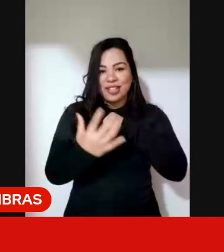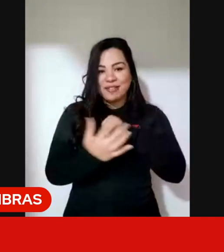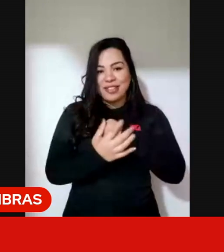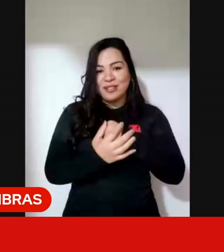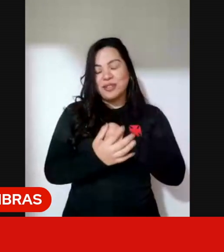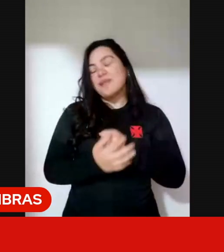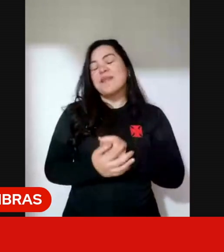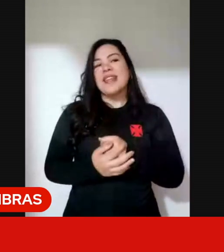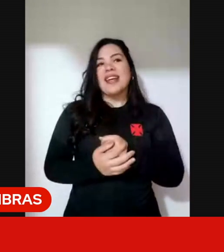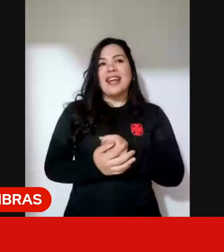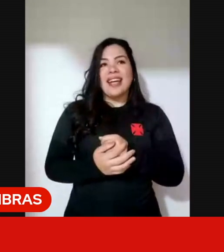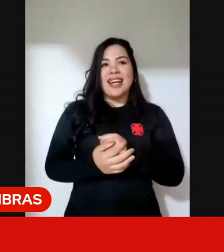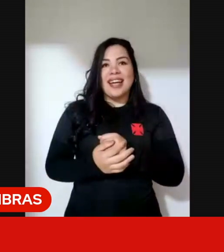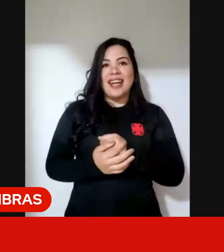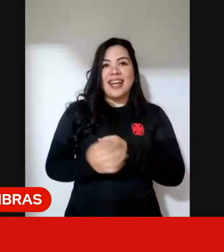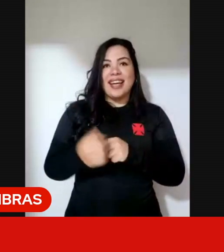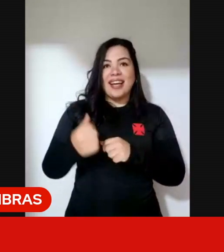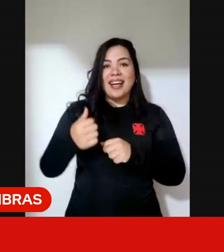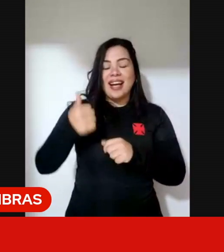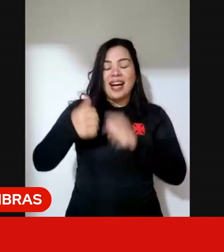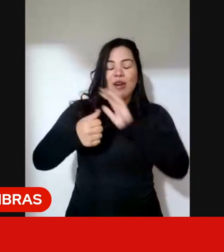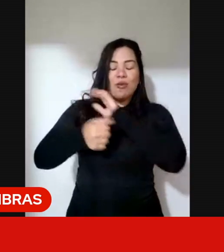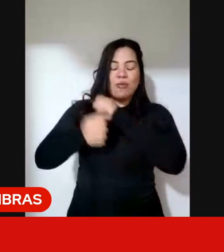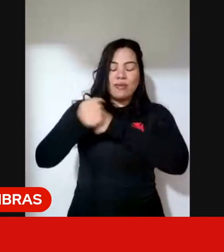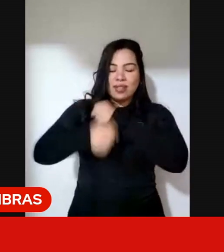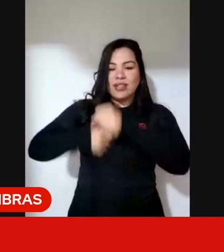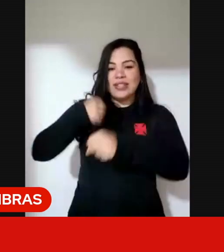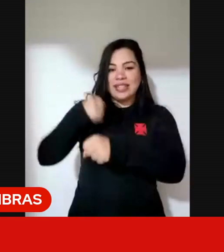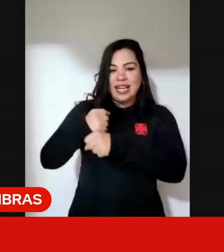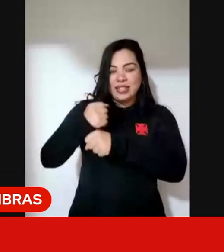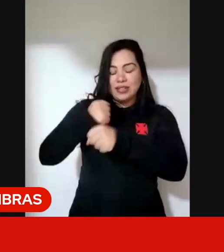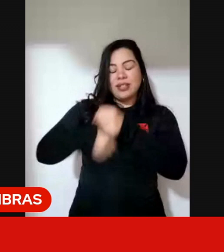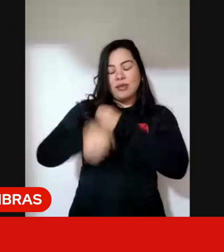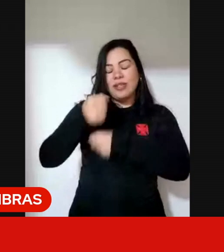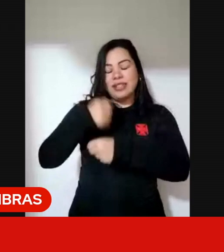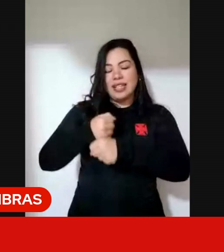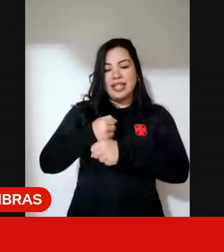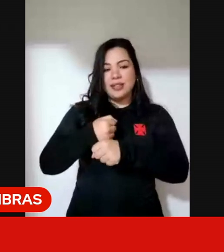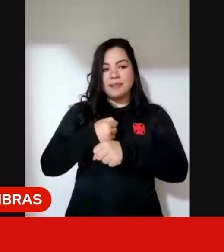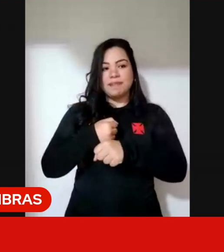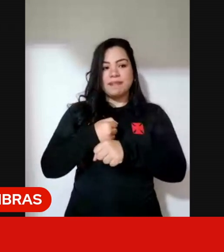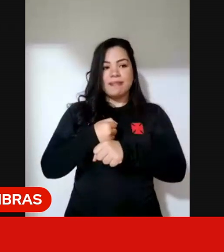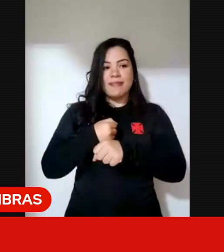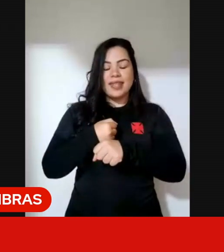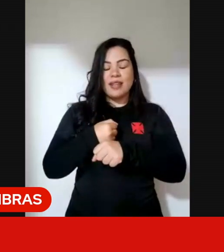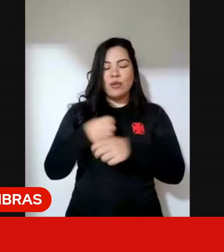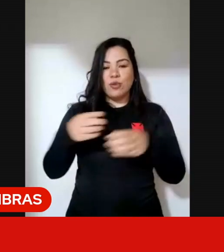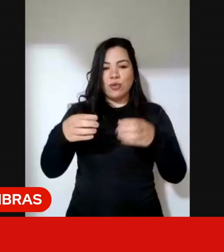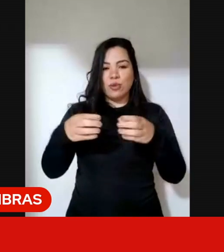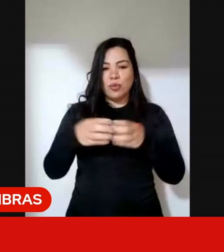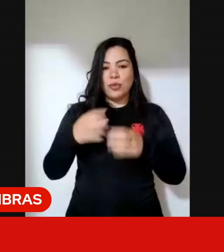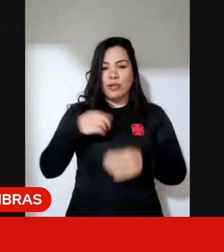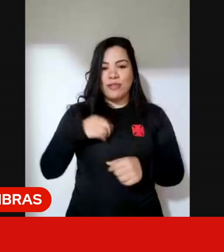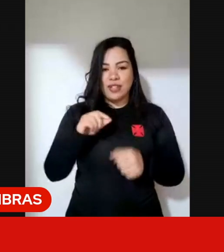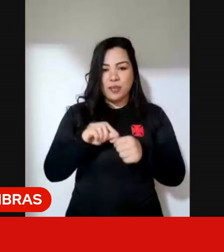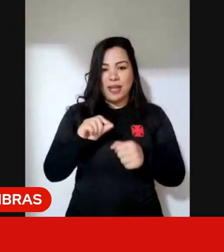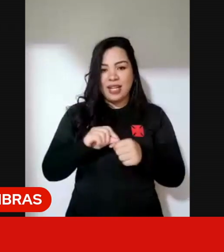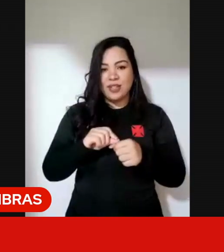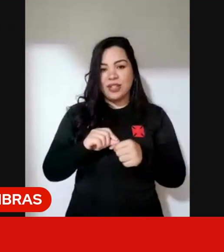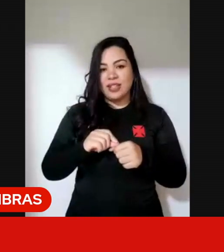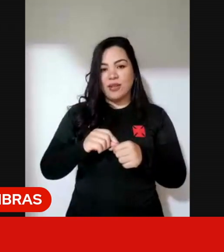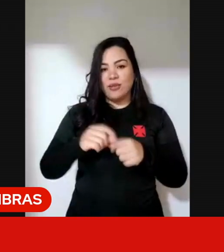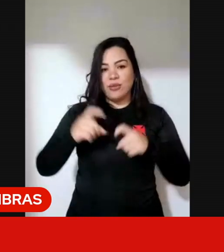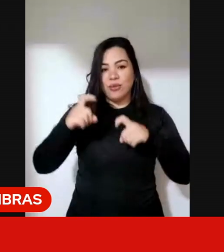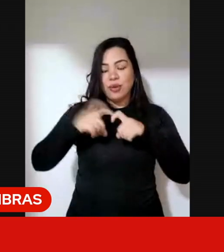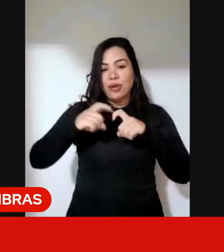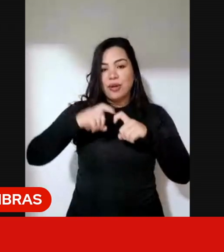o coronavírus. Há um ano atrás, o grupo que eu faço